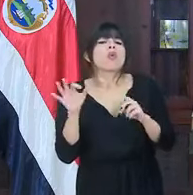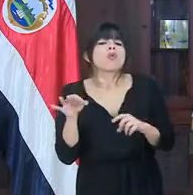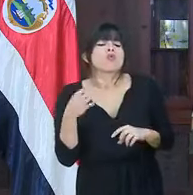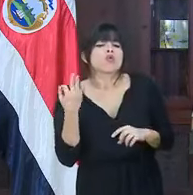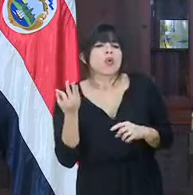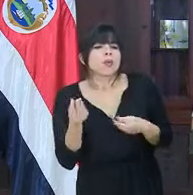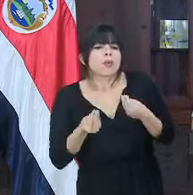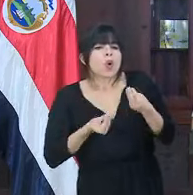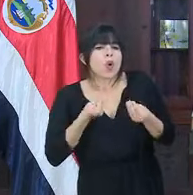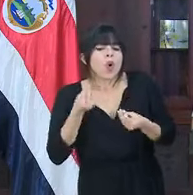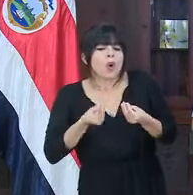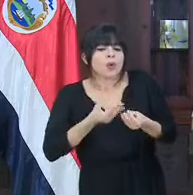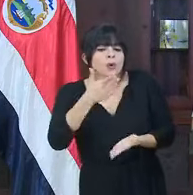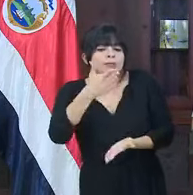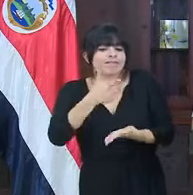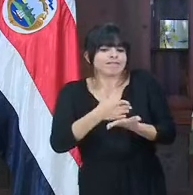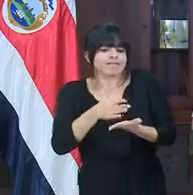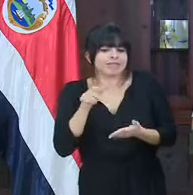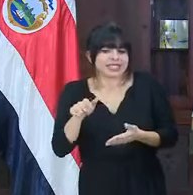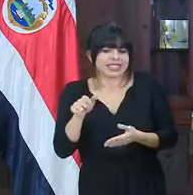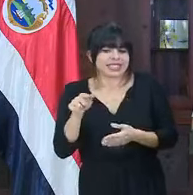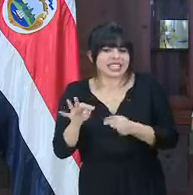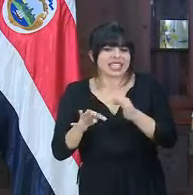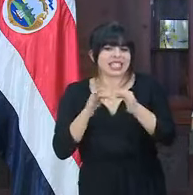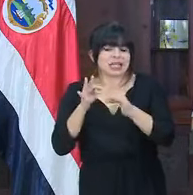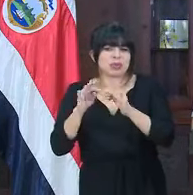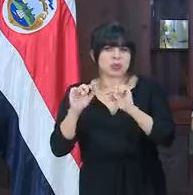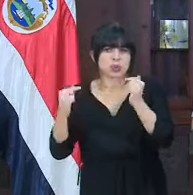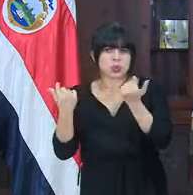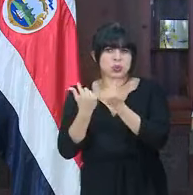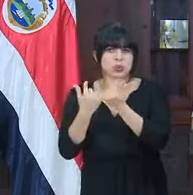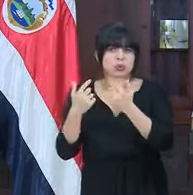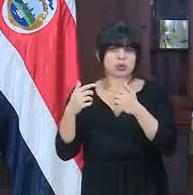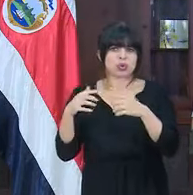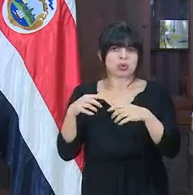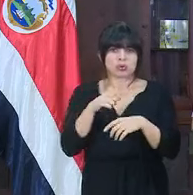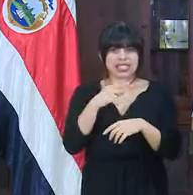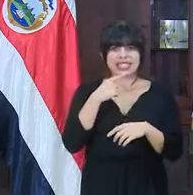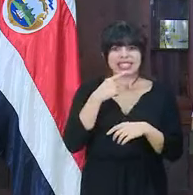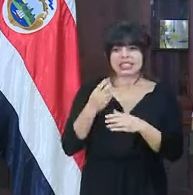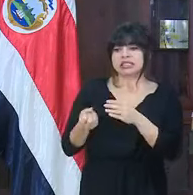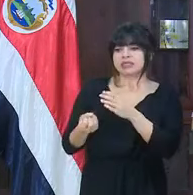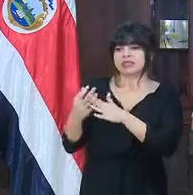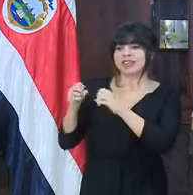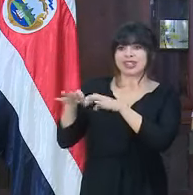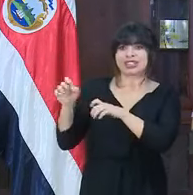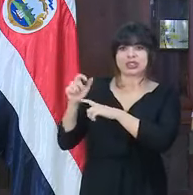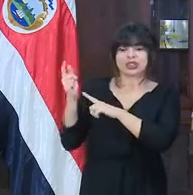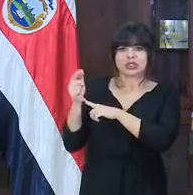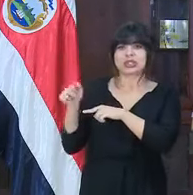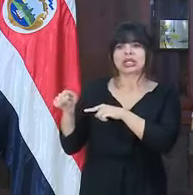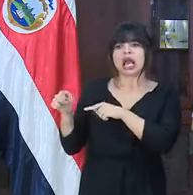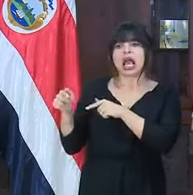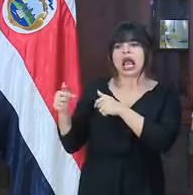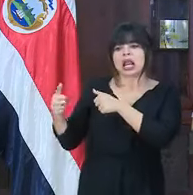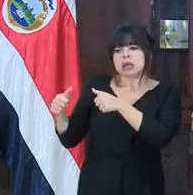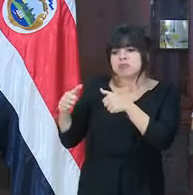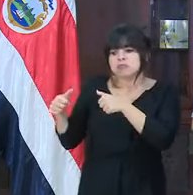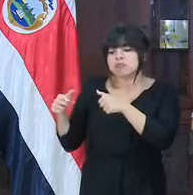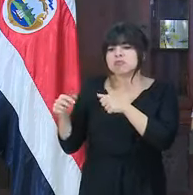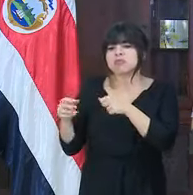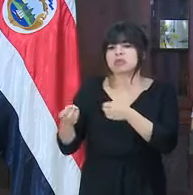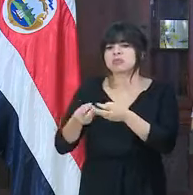puede detener este tipo de movimientos que, como dice usted muy bien, nacen en redes sociales, se alimentan de